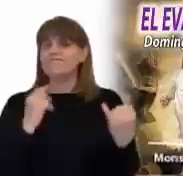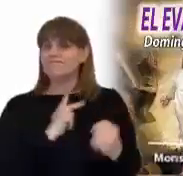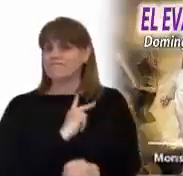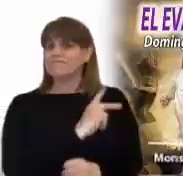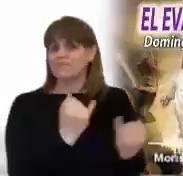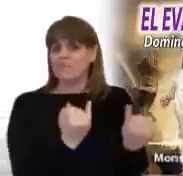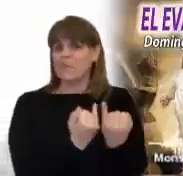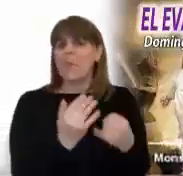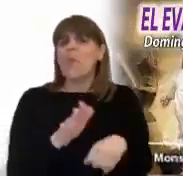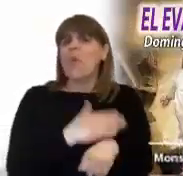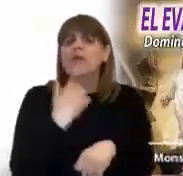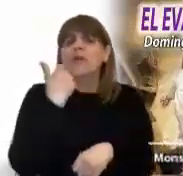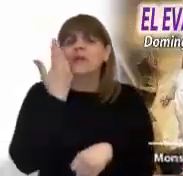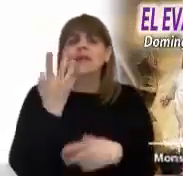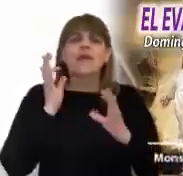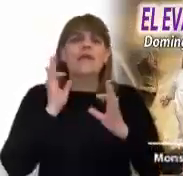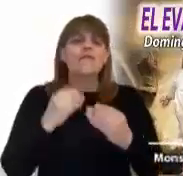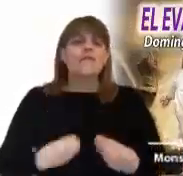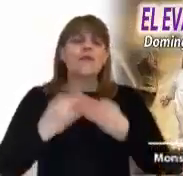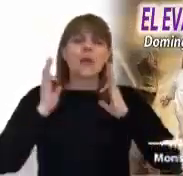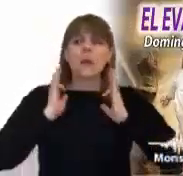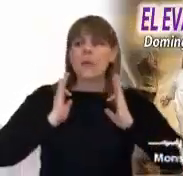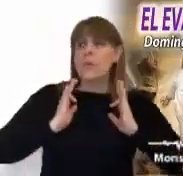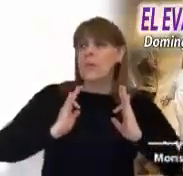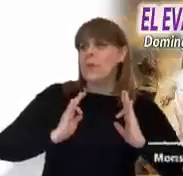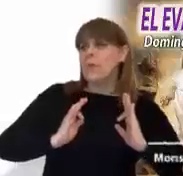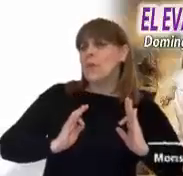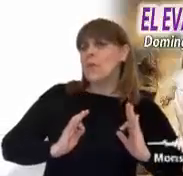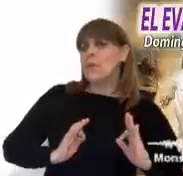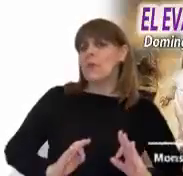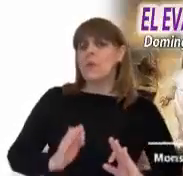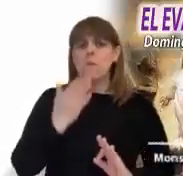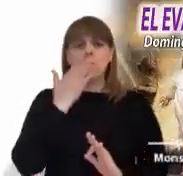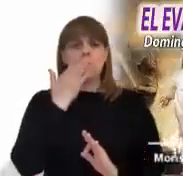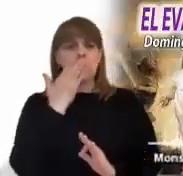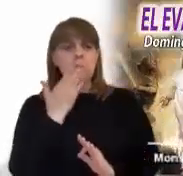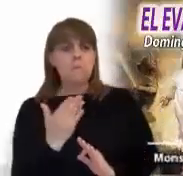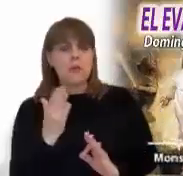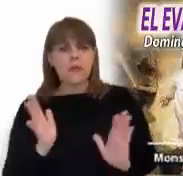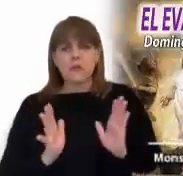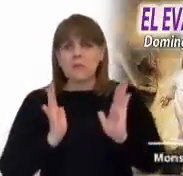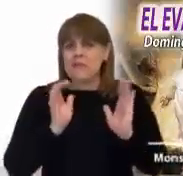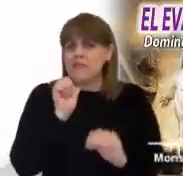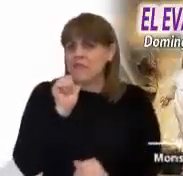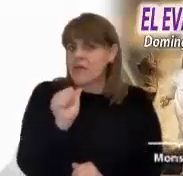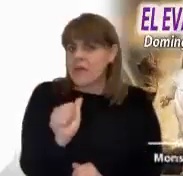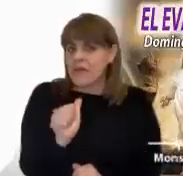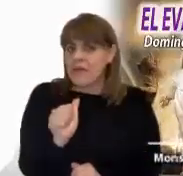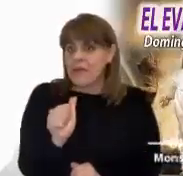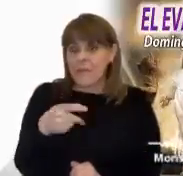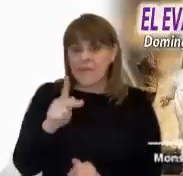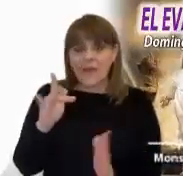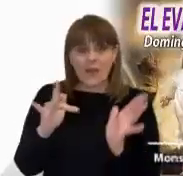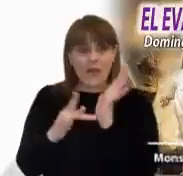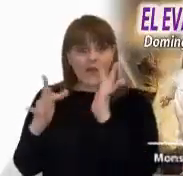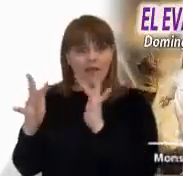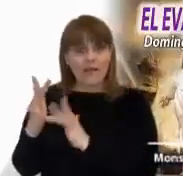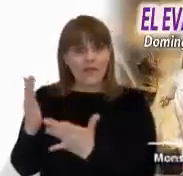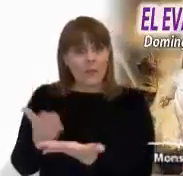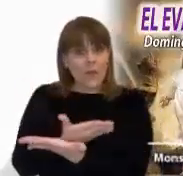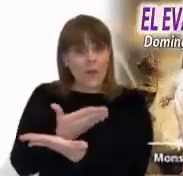que pretendemos una vida cómoda, tranquila y sin sobresaltos. Todo lo contrario a lo que propone